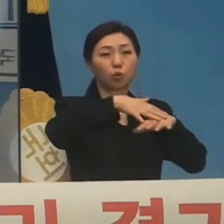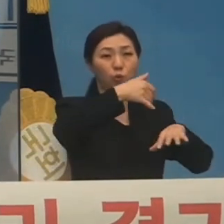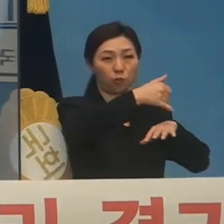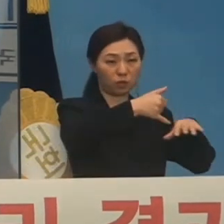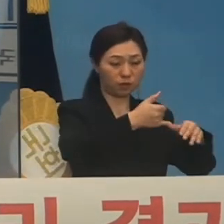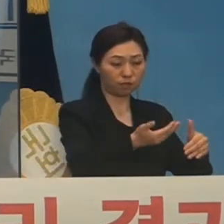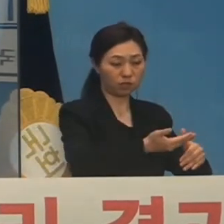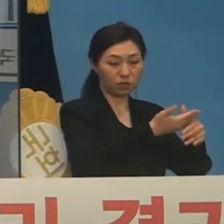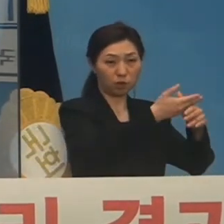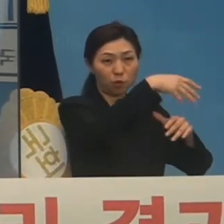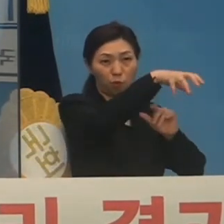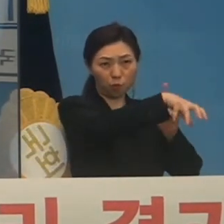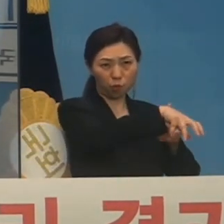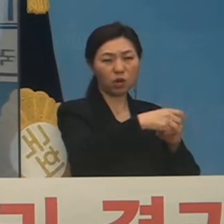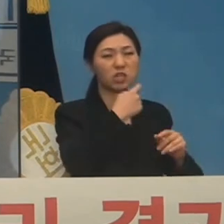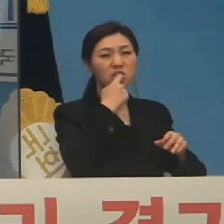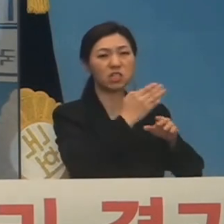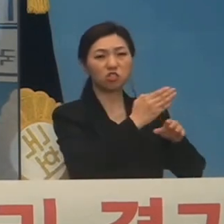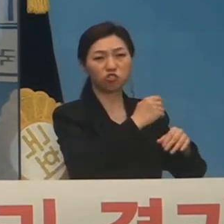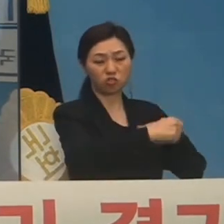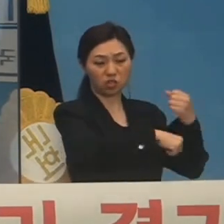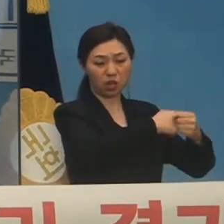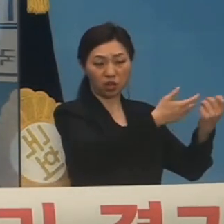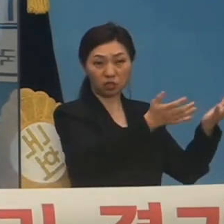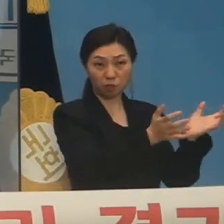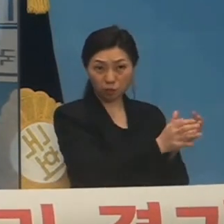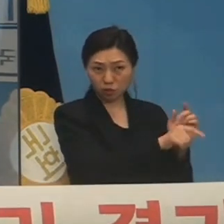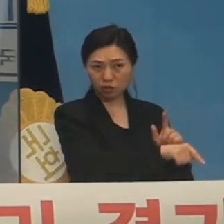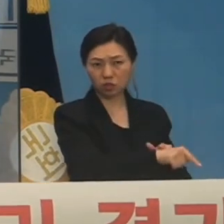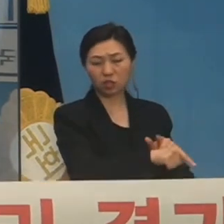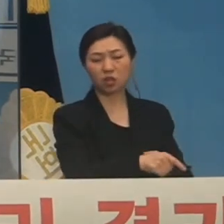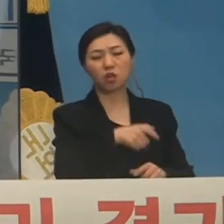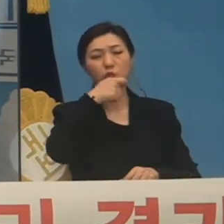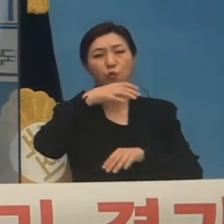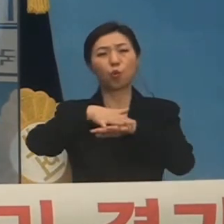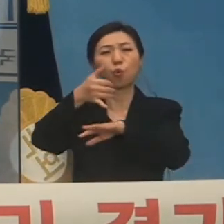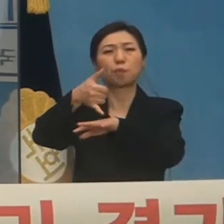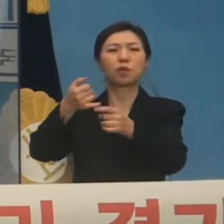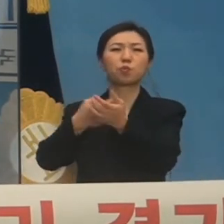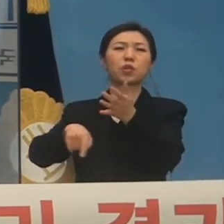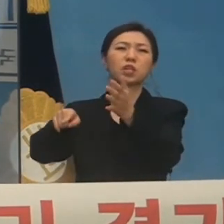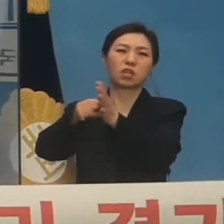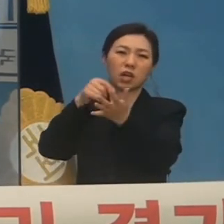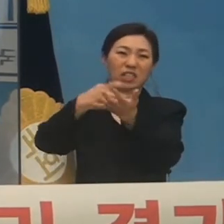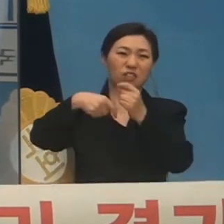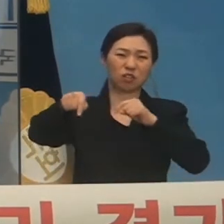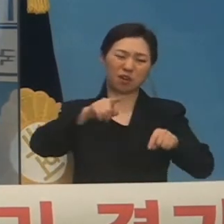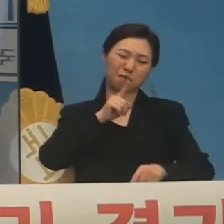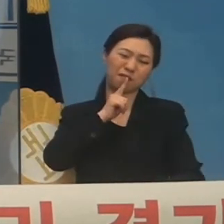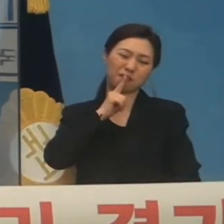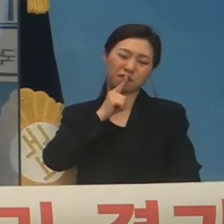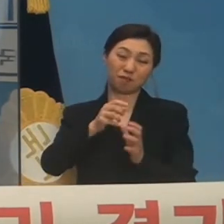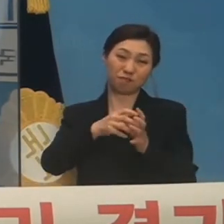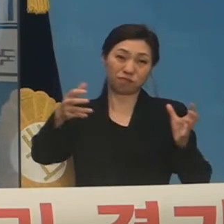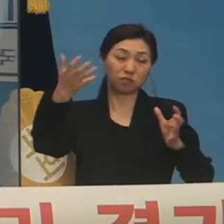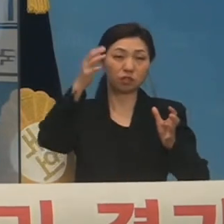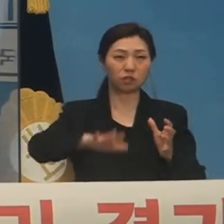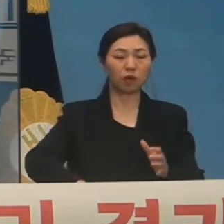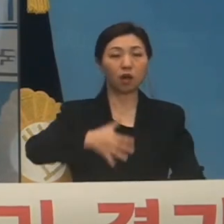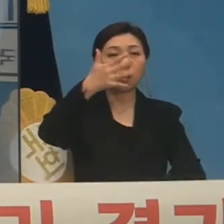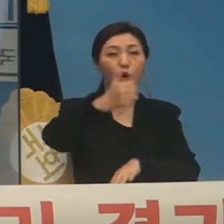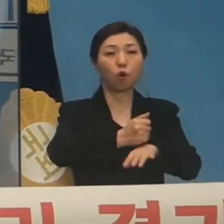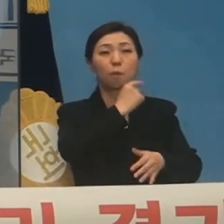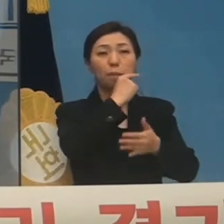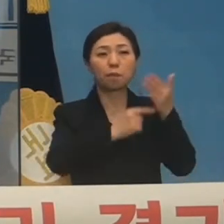농림축산식품부와 민주당 정권은 농민들을 위한 정책이라고 떠들어댔지만 결국 피해를 본 건